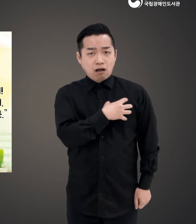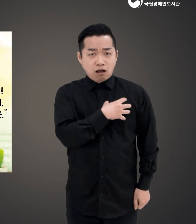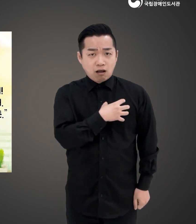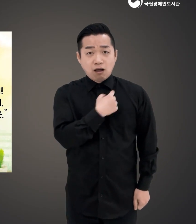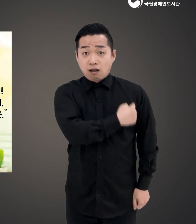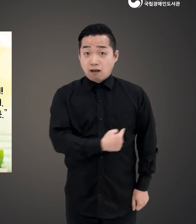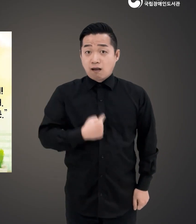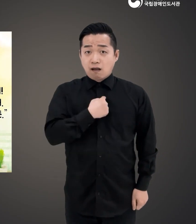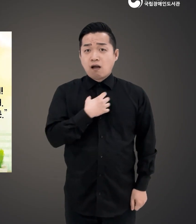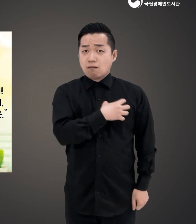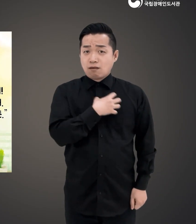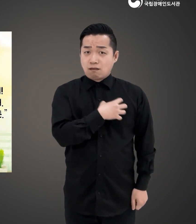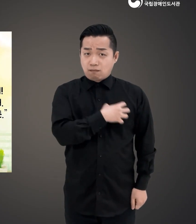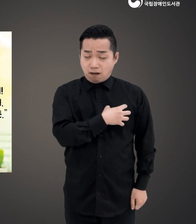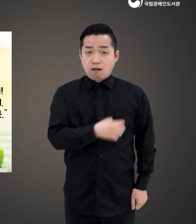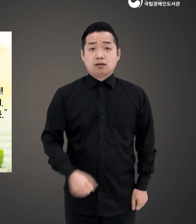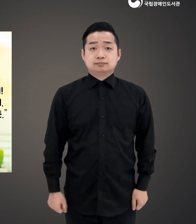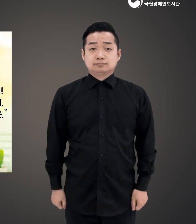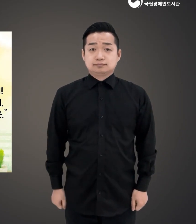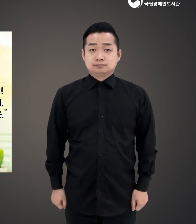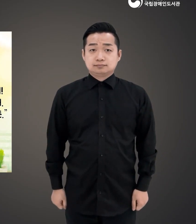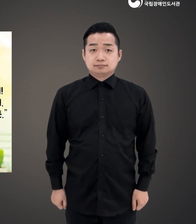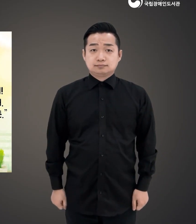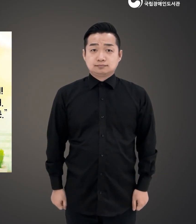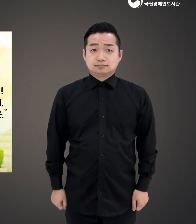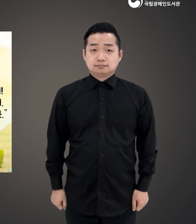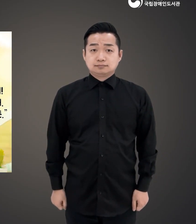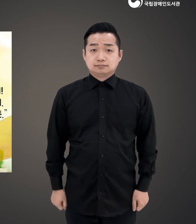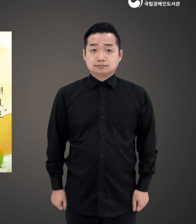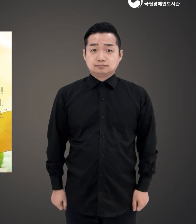지르르 왼쪽 가슴이 떨렸다.